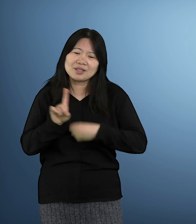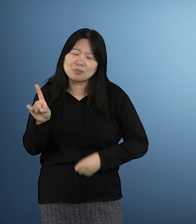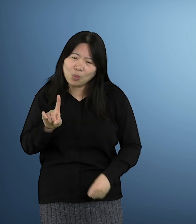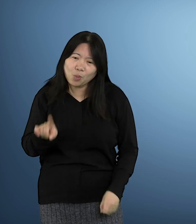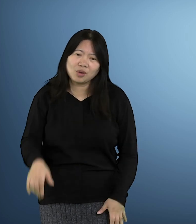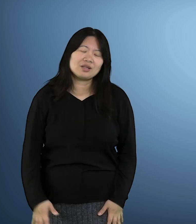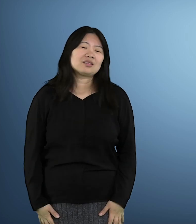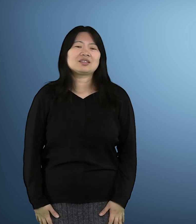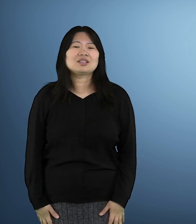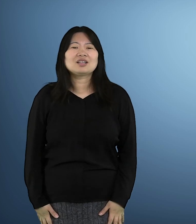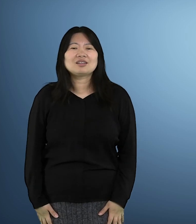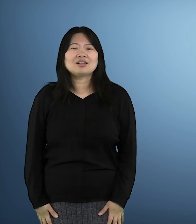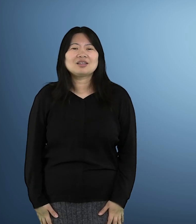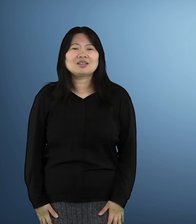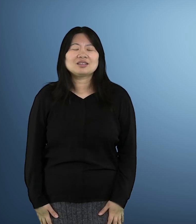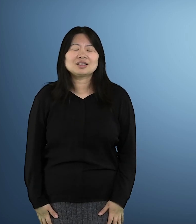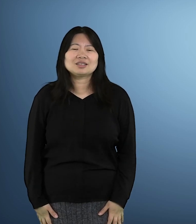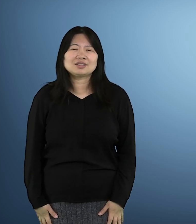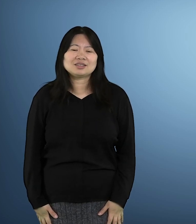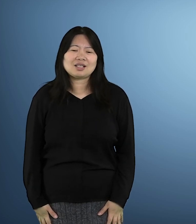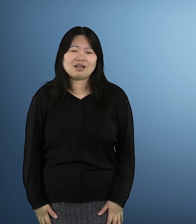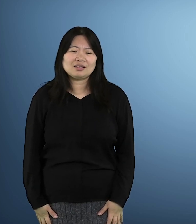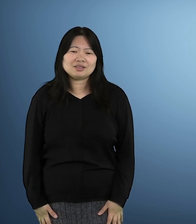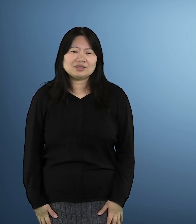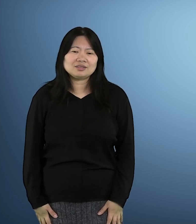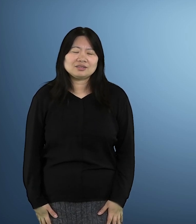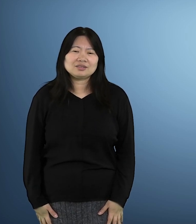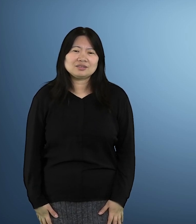방법이 아무리면 어떠냐,